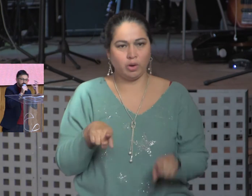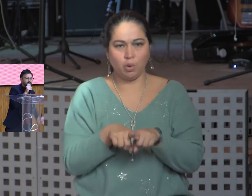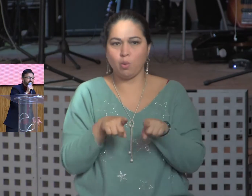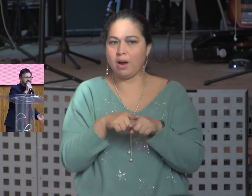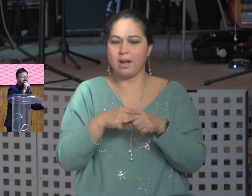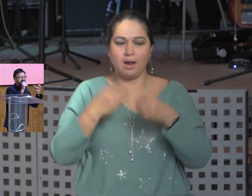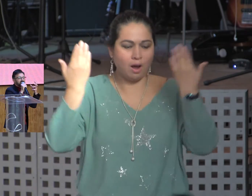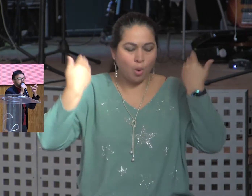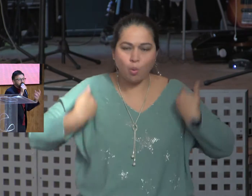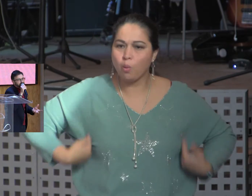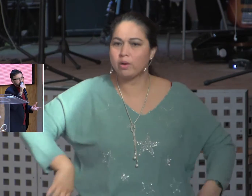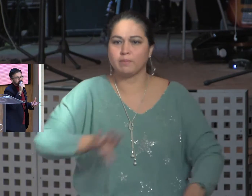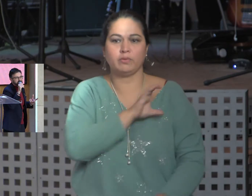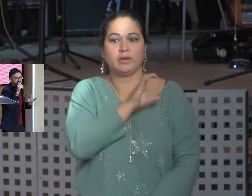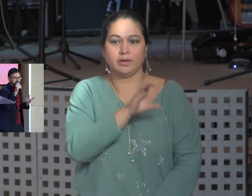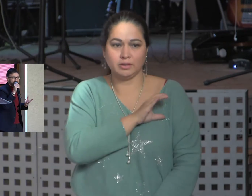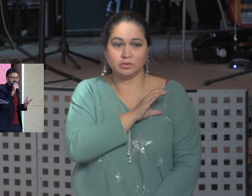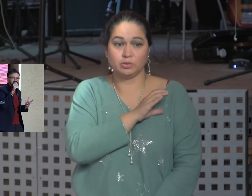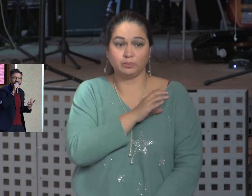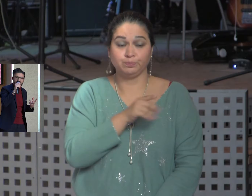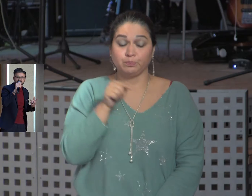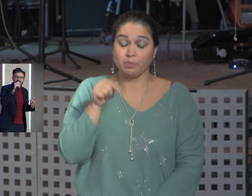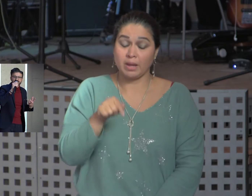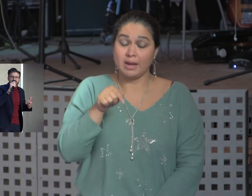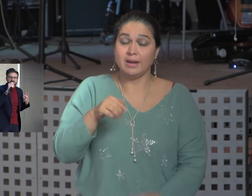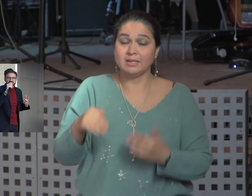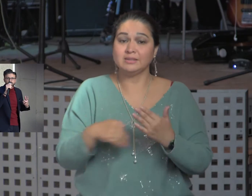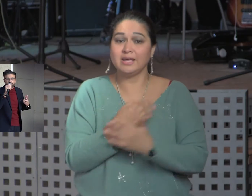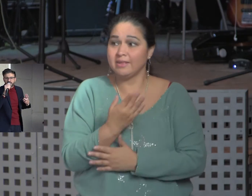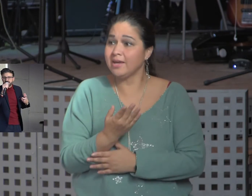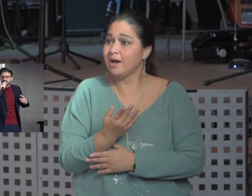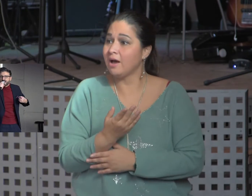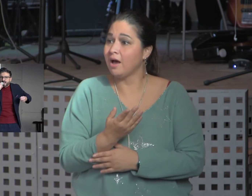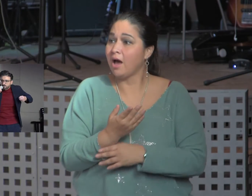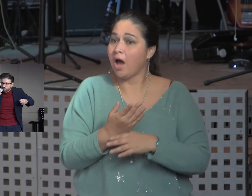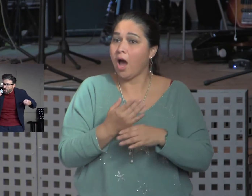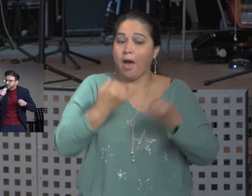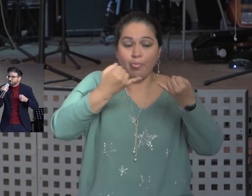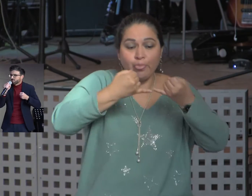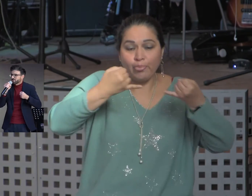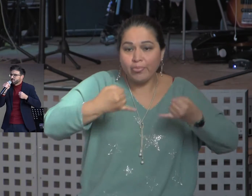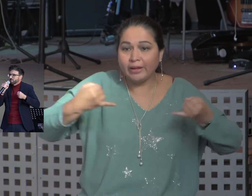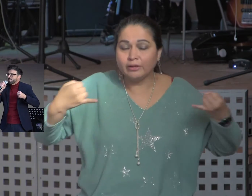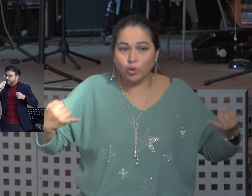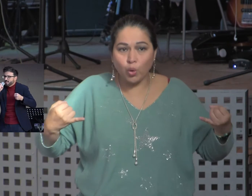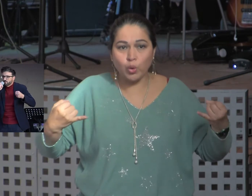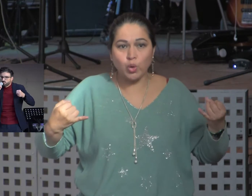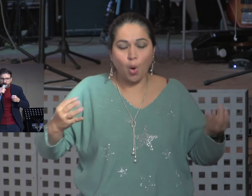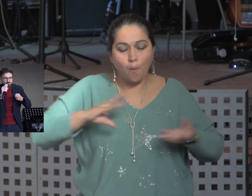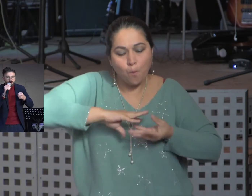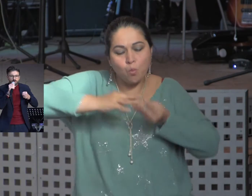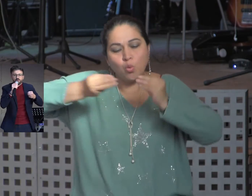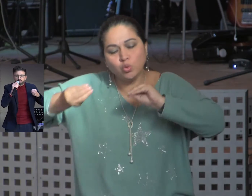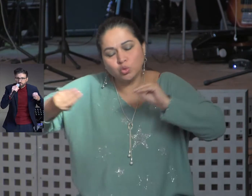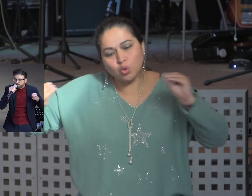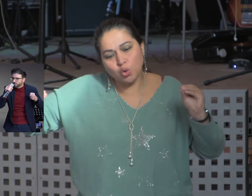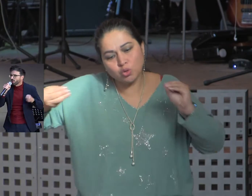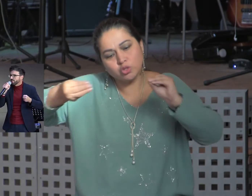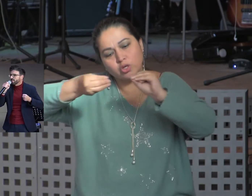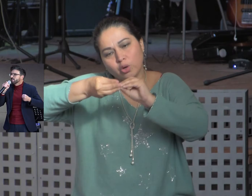Hay tendones, hay ligamentos en esta mañana que se unen a los huesos para que el